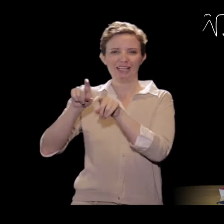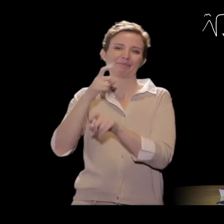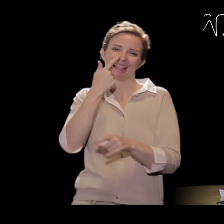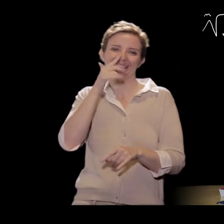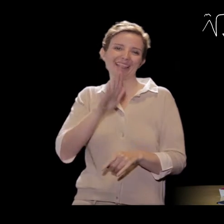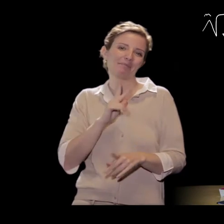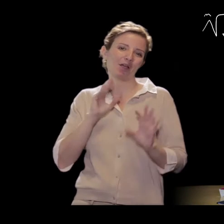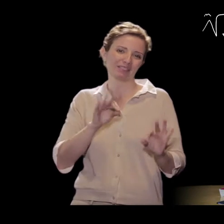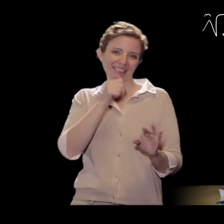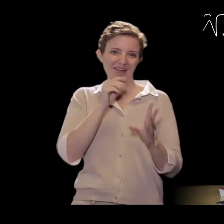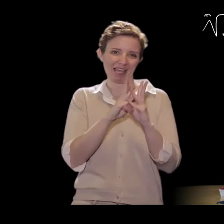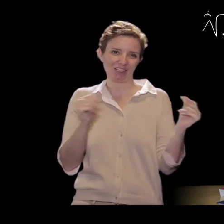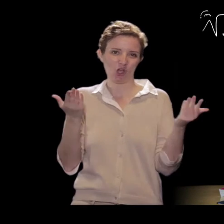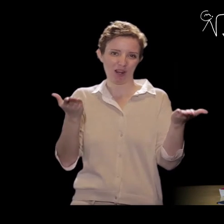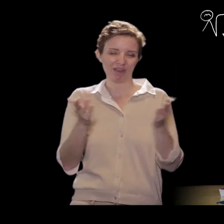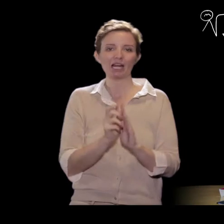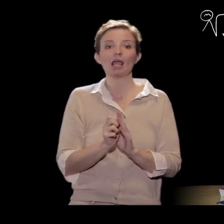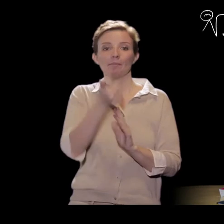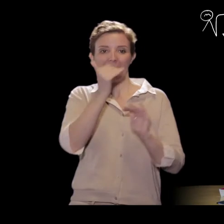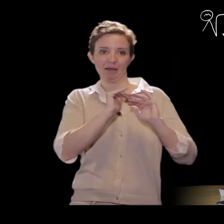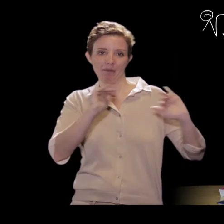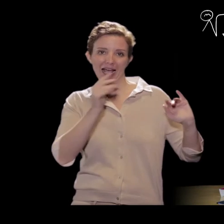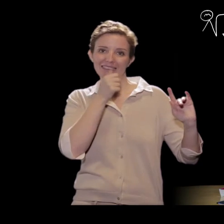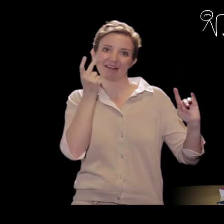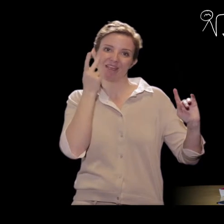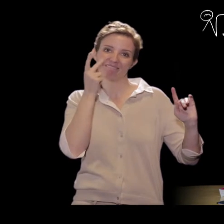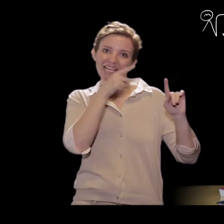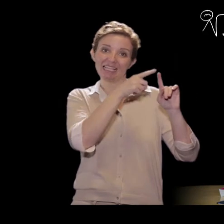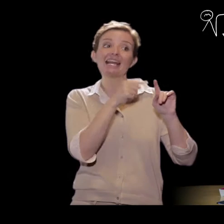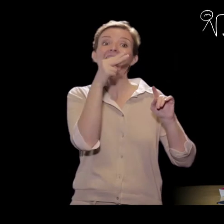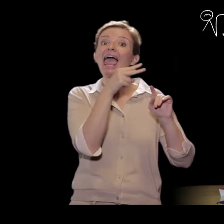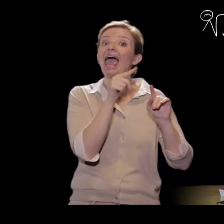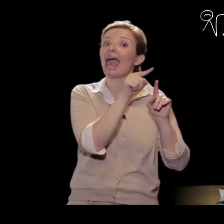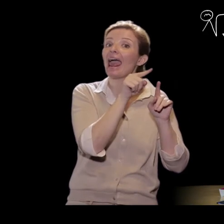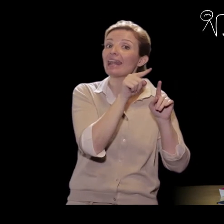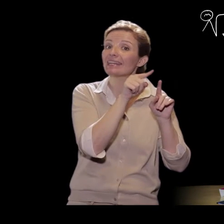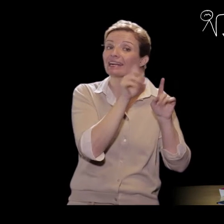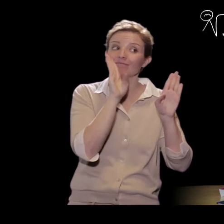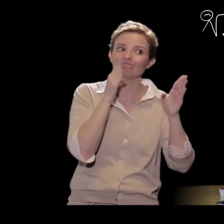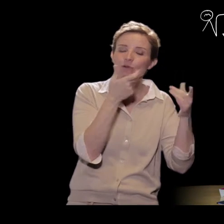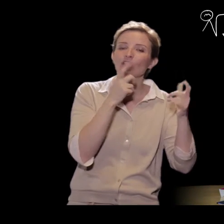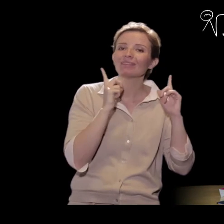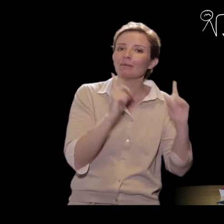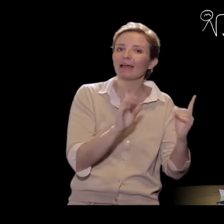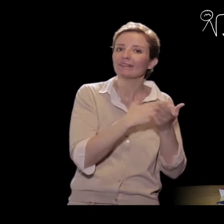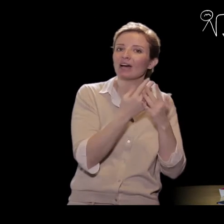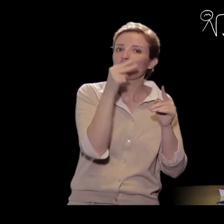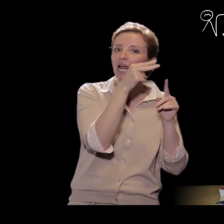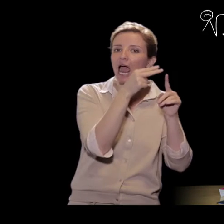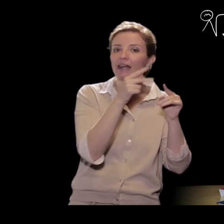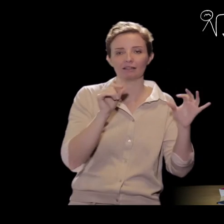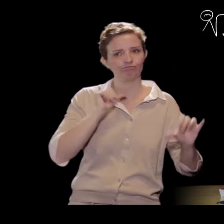andare a risolvere la prima distinzione sicuramente viene fatta su n perché a seconda del valore di n cambia